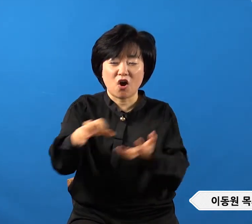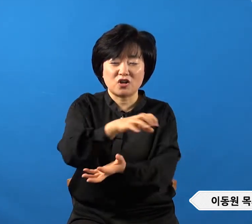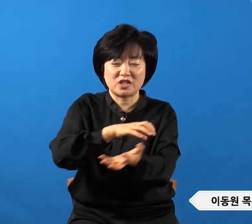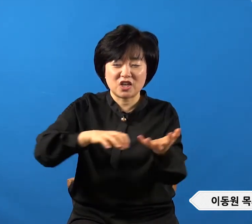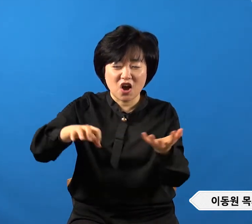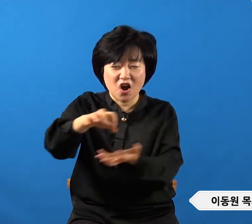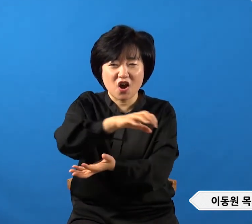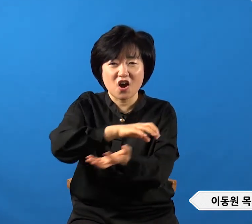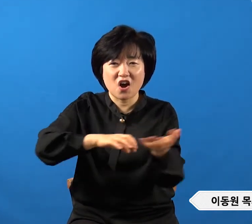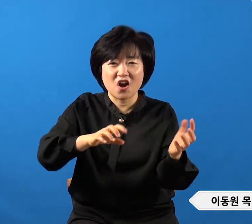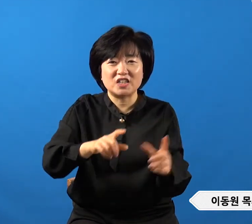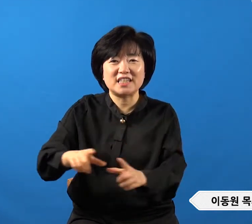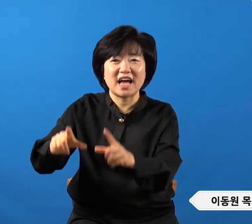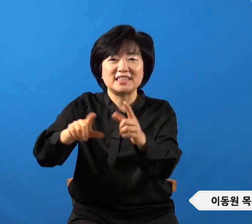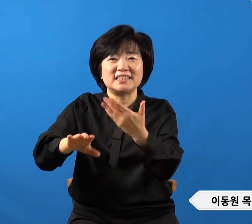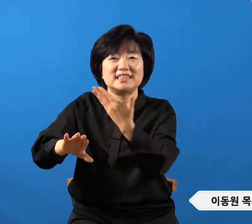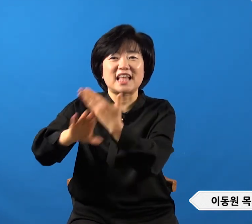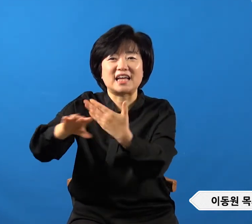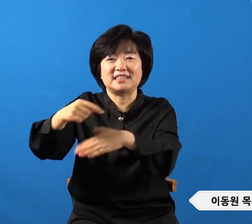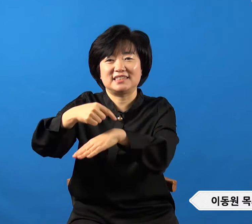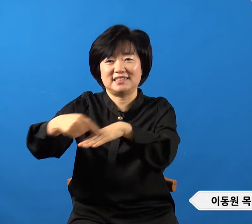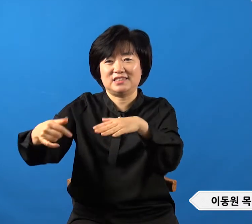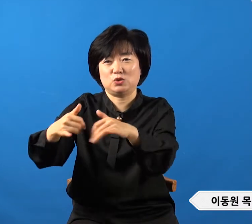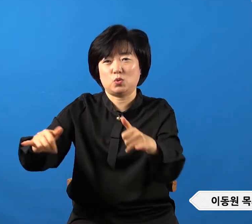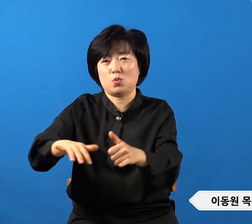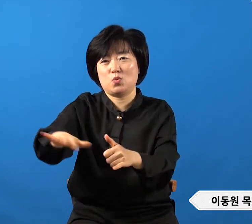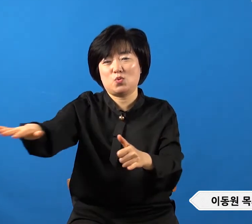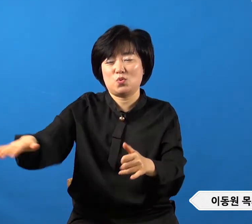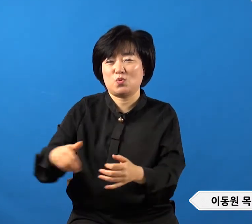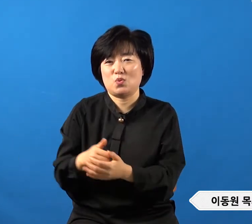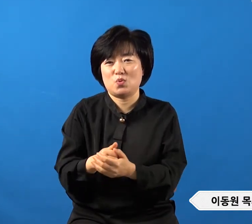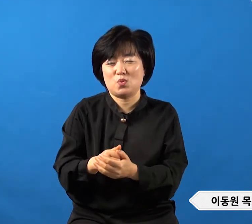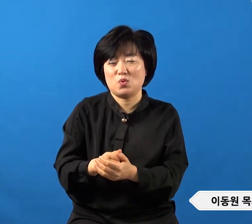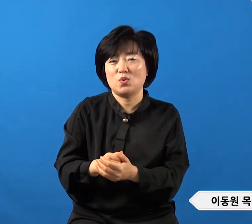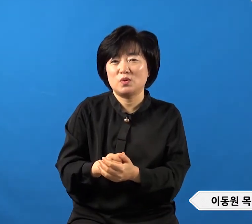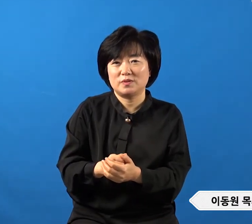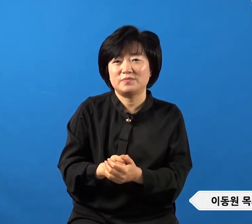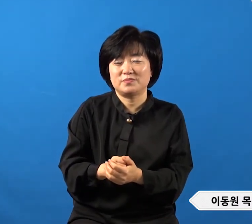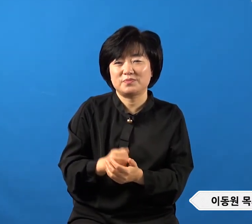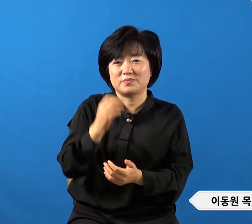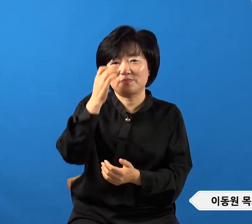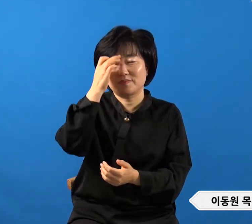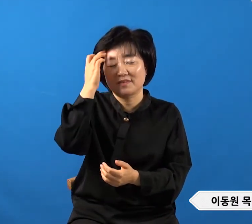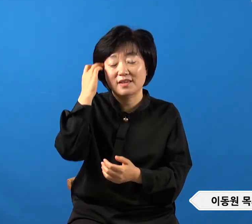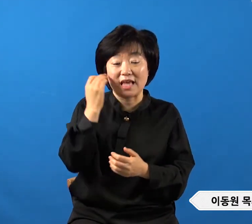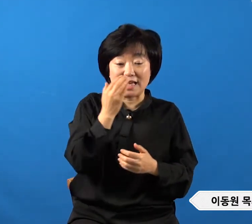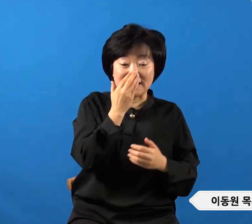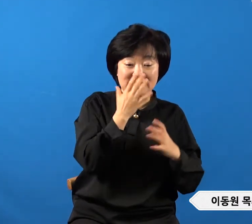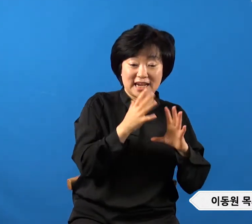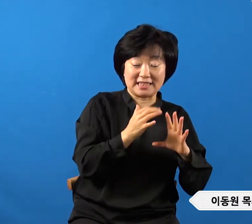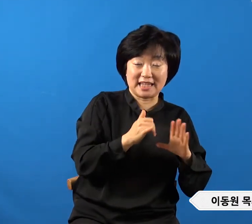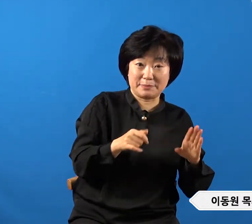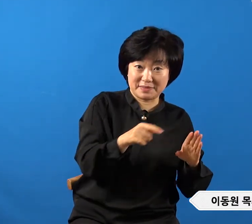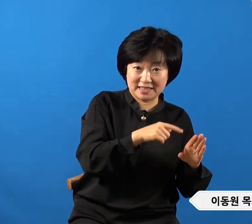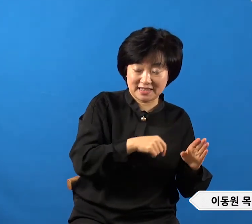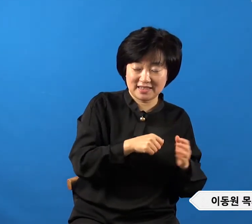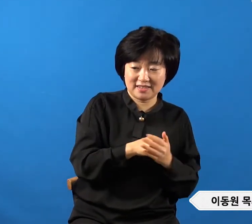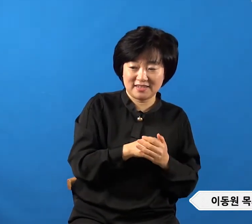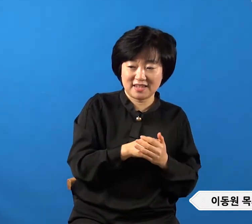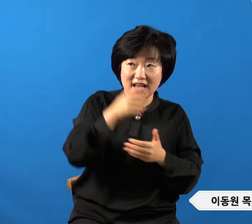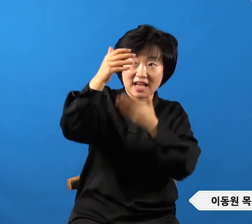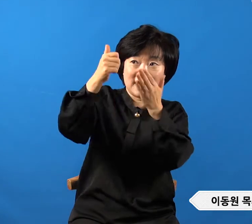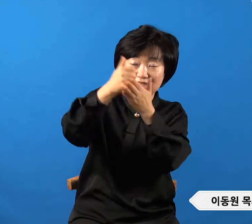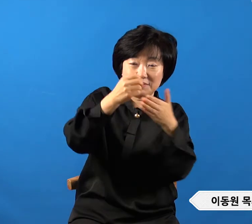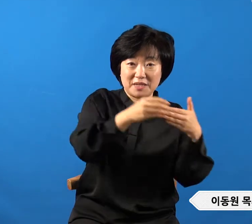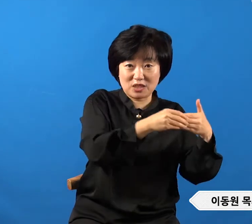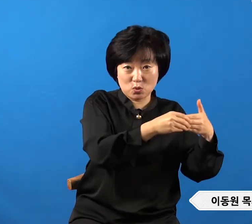섞여 사는 다른 인종 그랬습니다. 섞여 사는 다른 인종. 그러니까 이스라엘 백성들이 하나님의